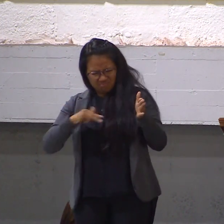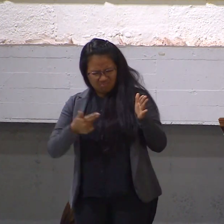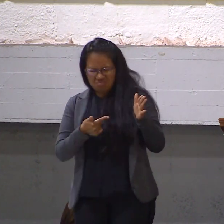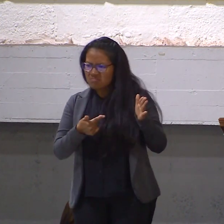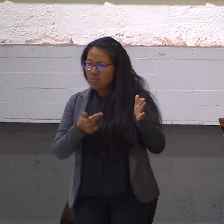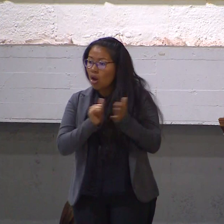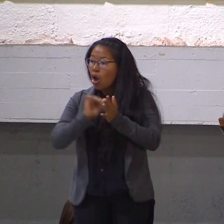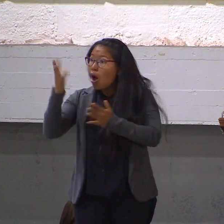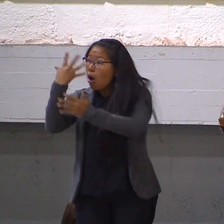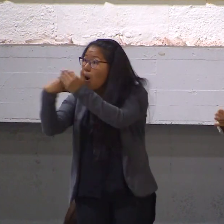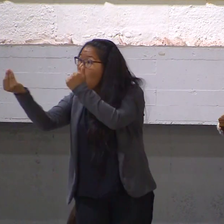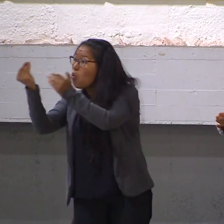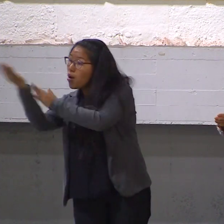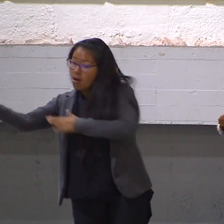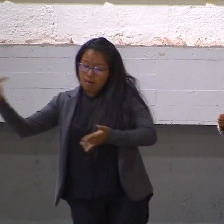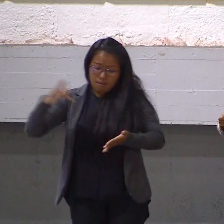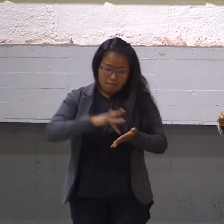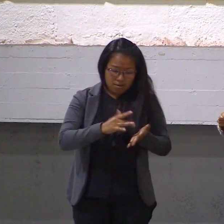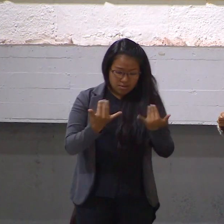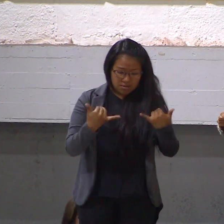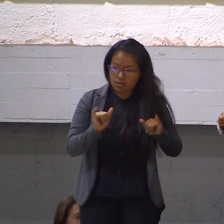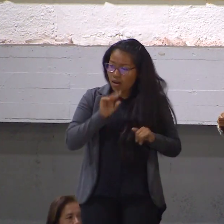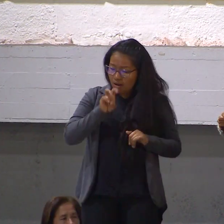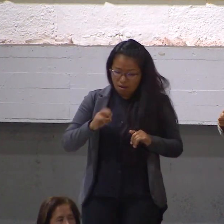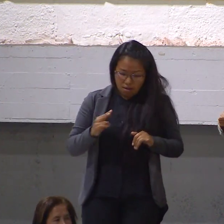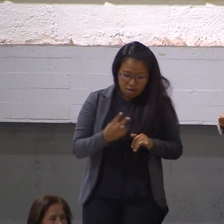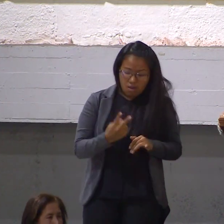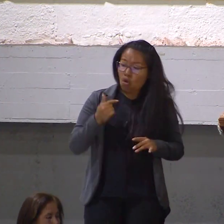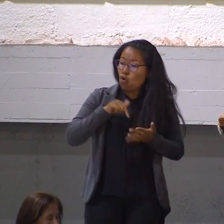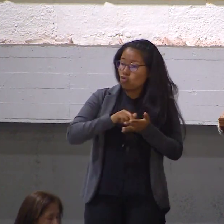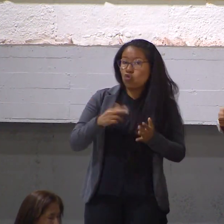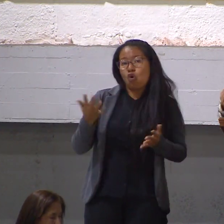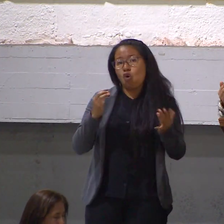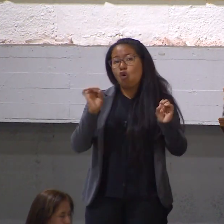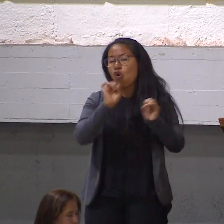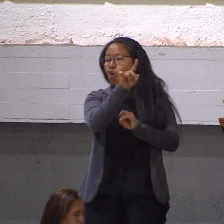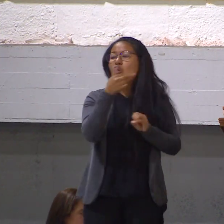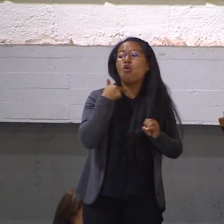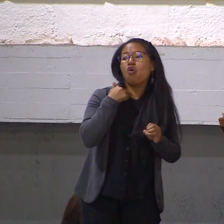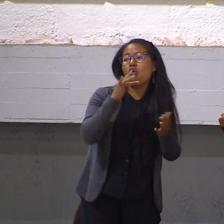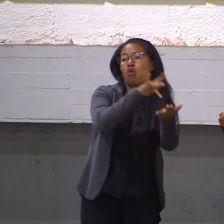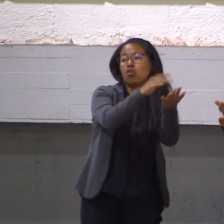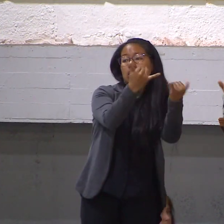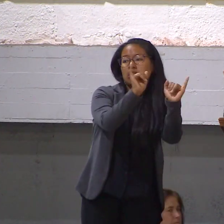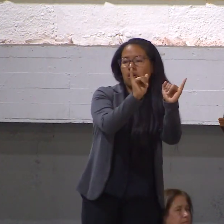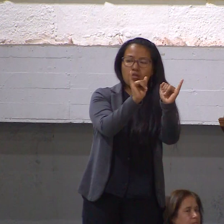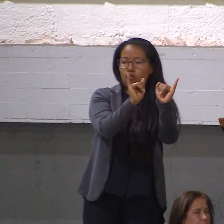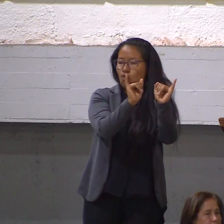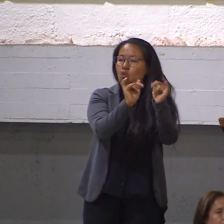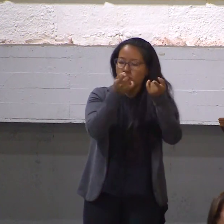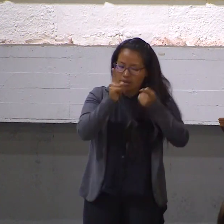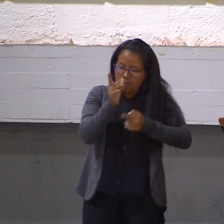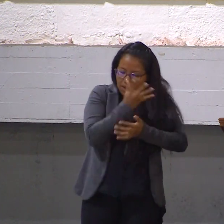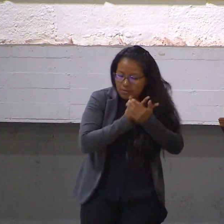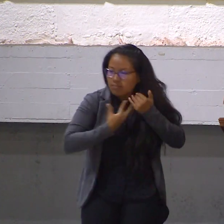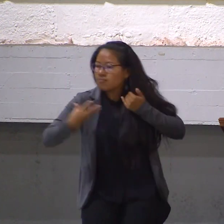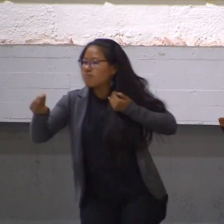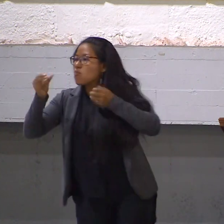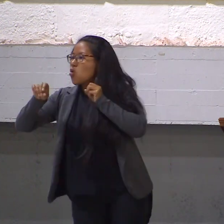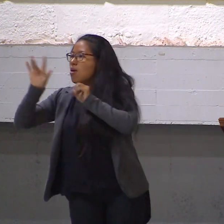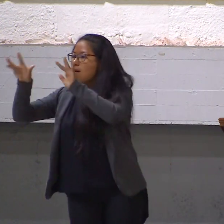los de afuera tengamos que venir acá a las 72 ni abal maría sino que ustedes también vayan a las entidades